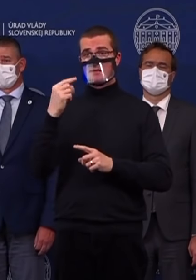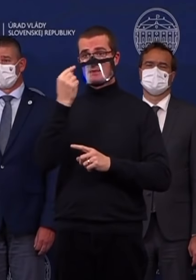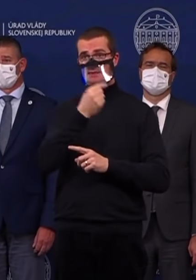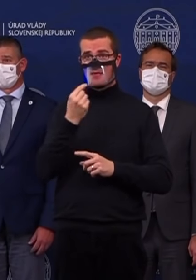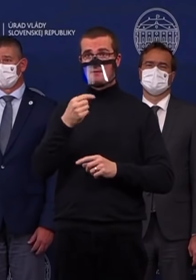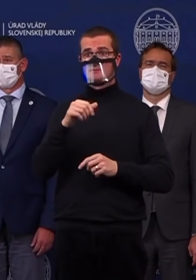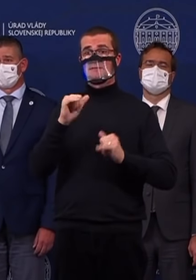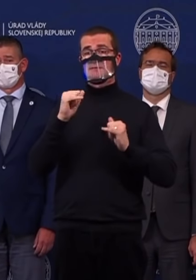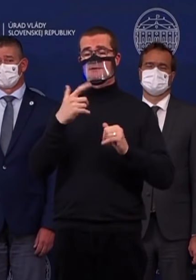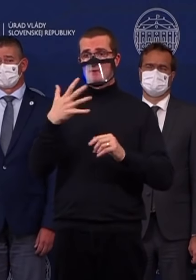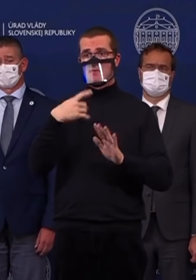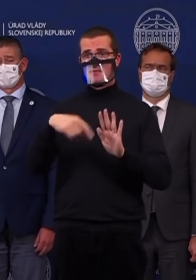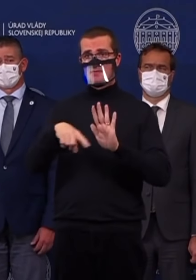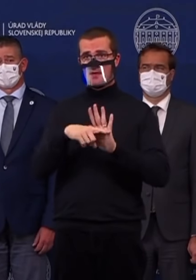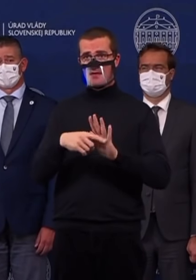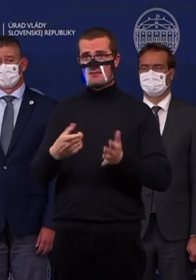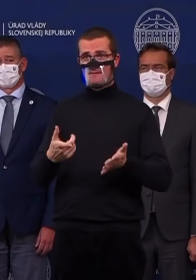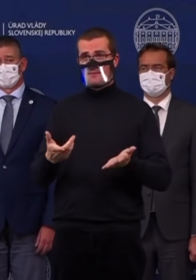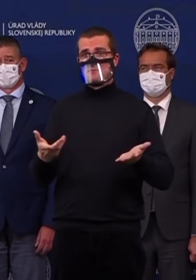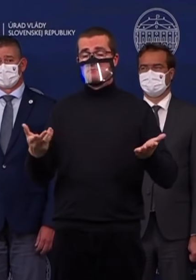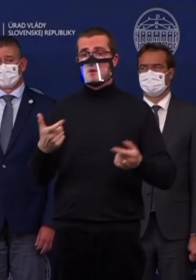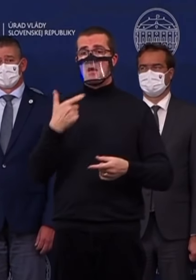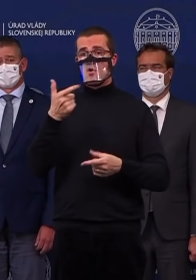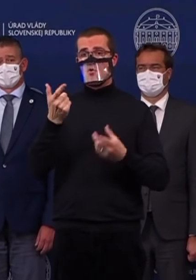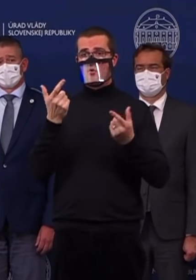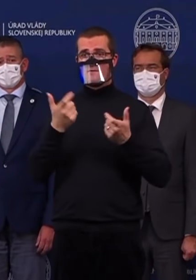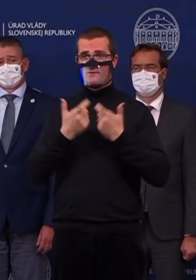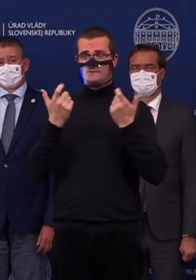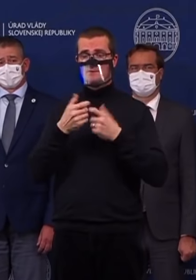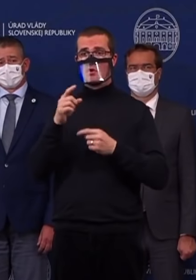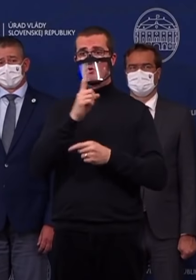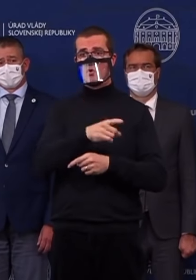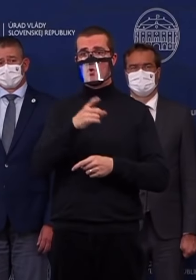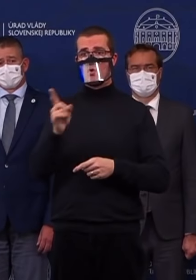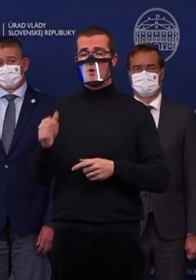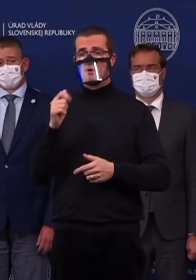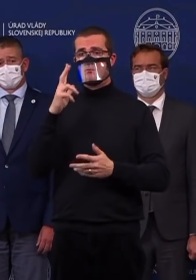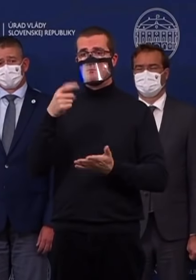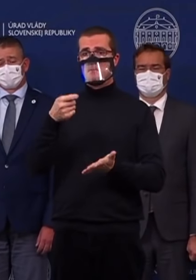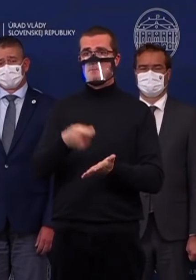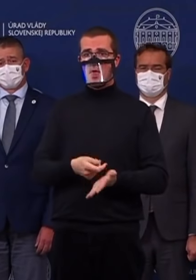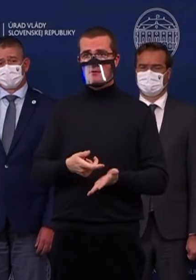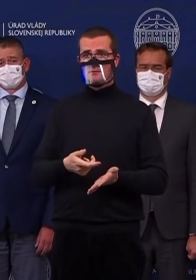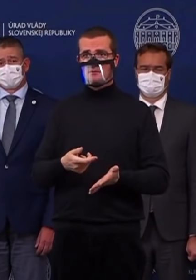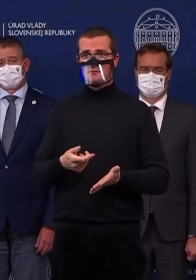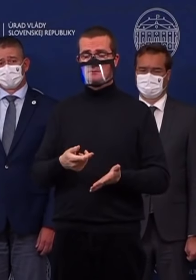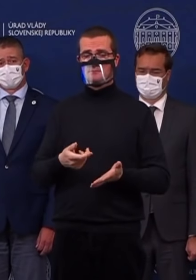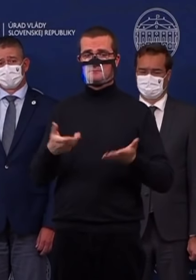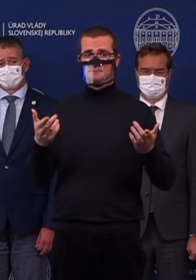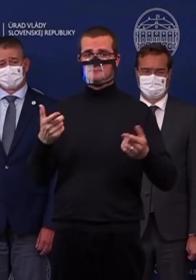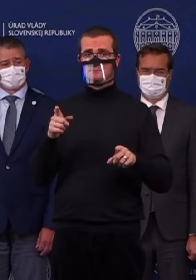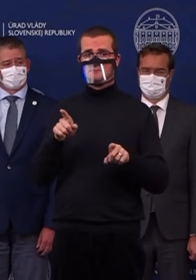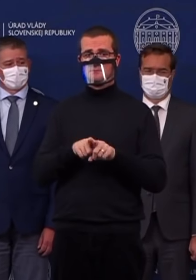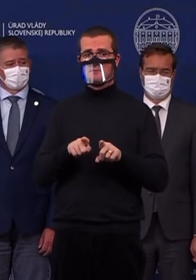sú negatívni. Čiže možno, ako by ste to vysvetlili a ktorý z týchto testov sa bude brať